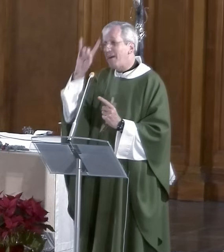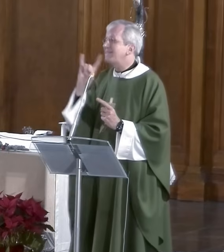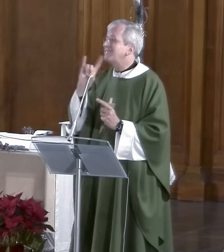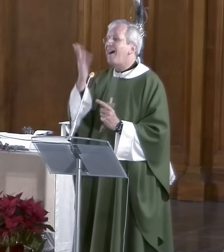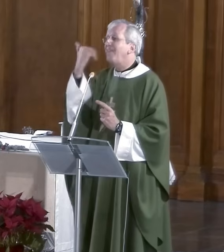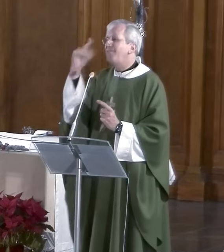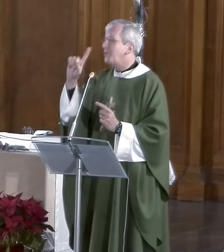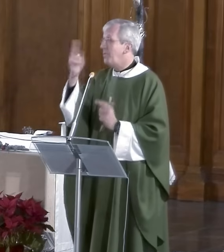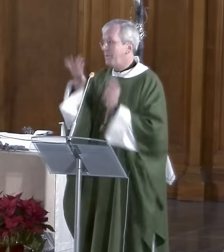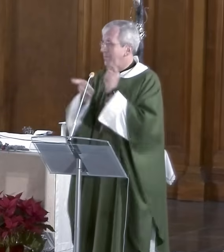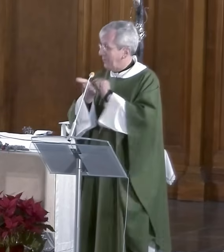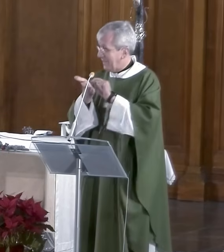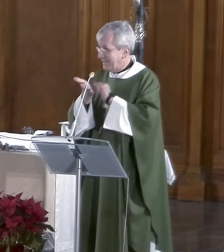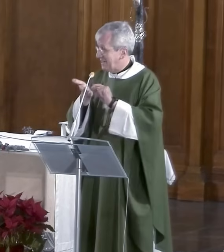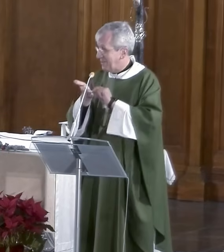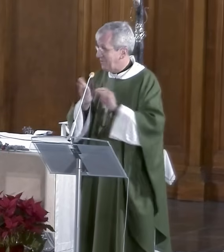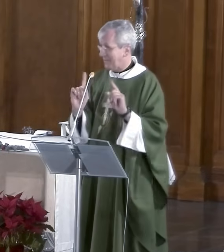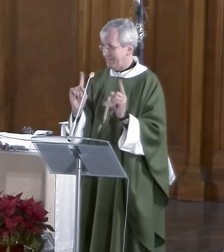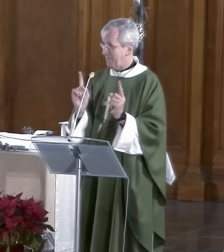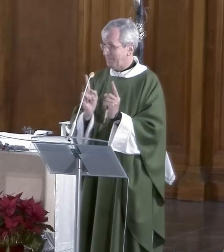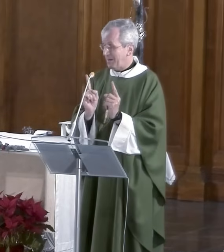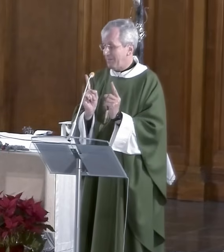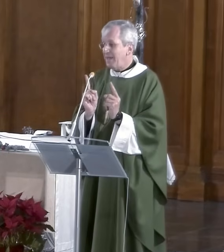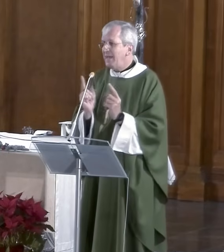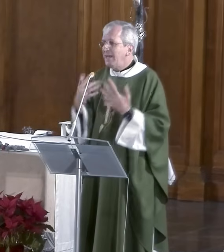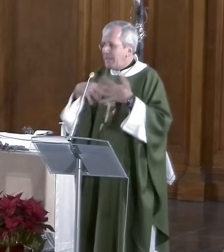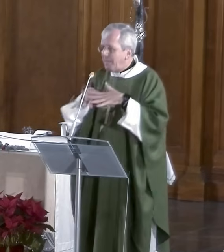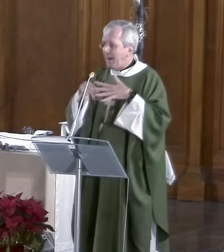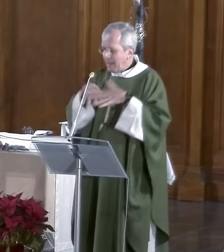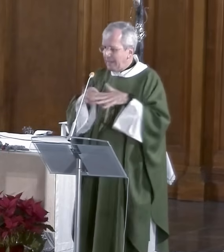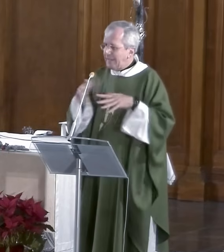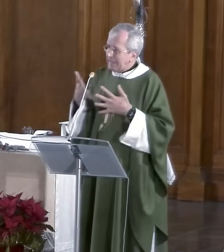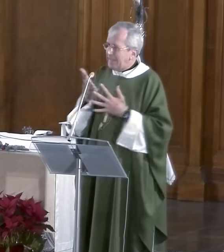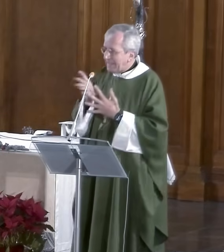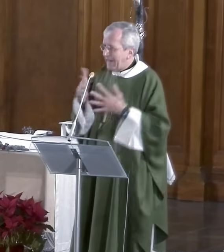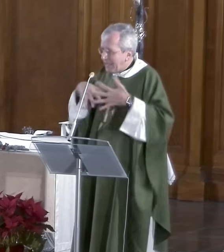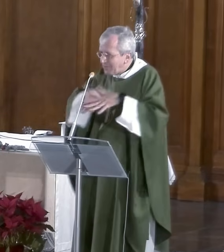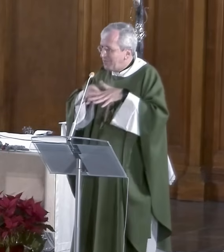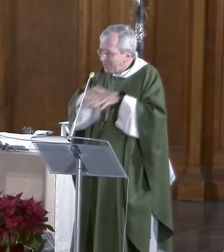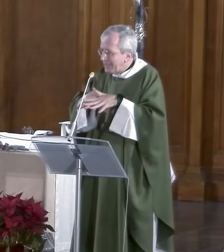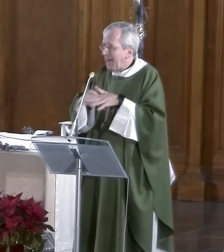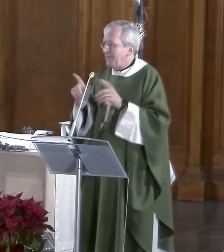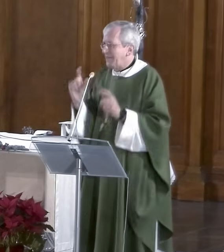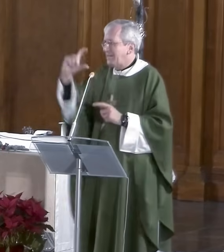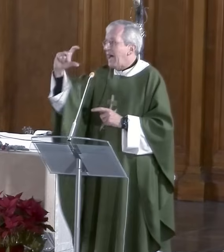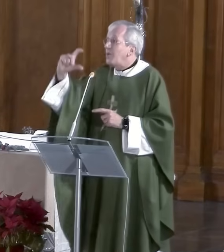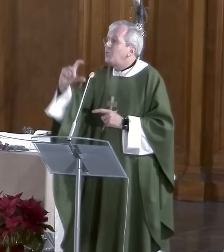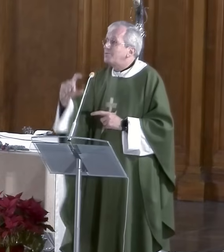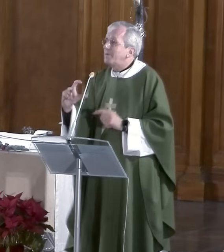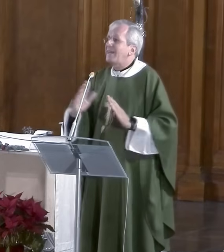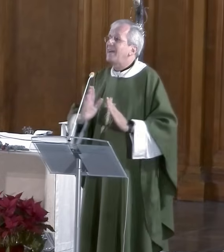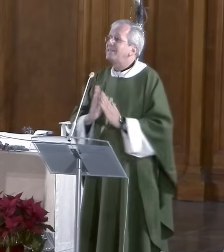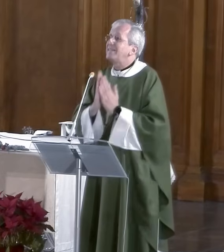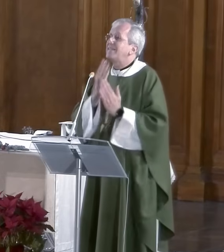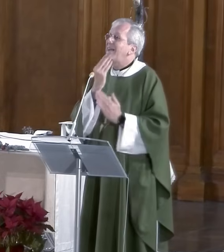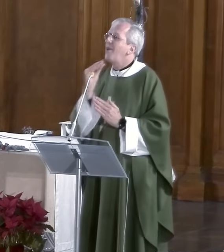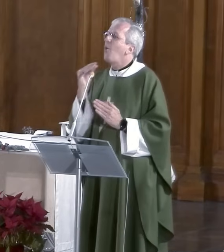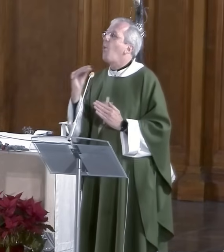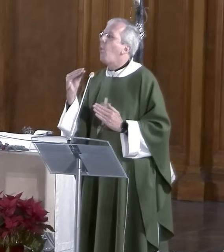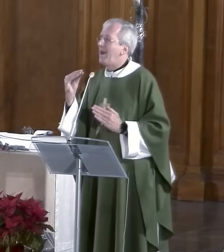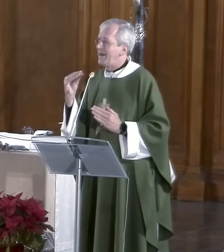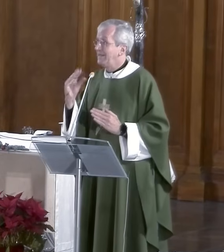el más antiguo, el primero que se escribió, y es el más breve, y va integrando a veces algunos pasajes de